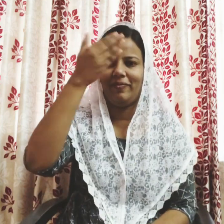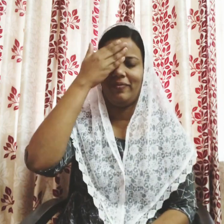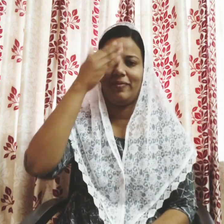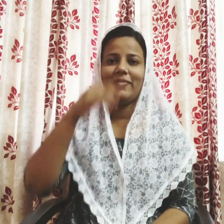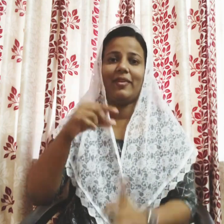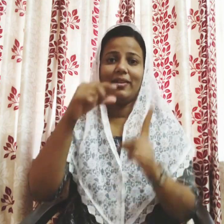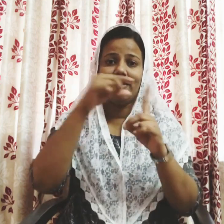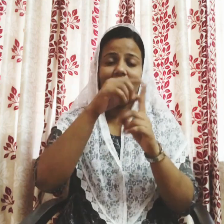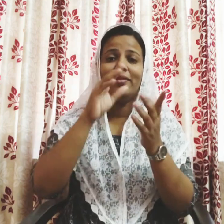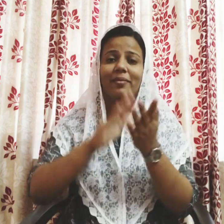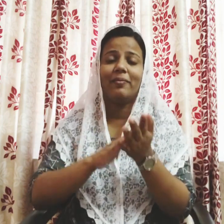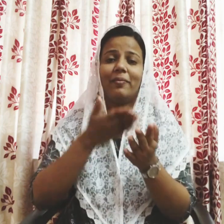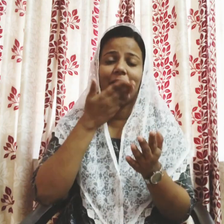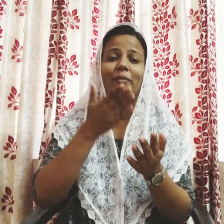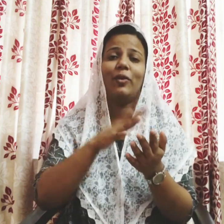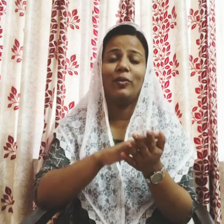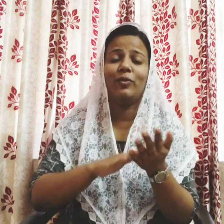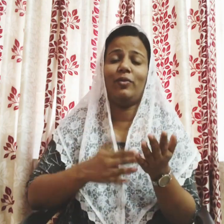ഹല്ലേലൂയ. സങ്കീർത്തനക്കാരൻ ഇങ്ങനെ പറയുന്നു,